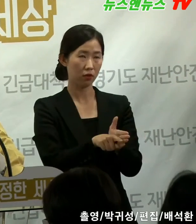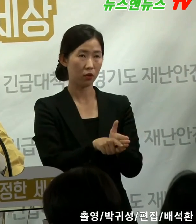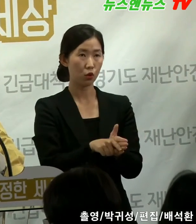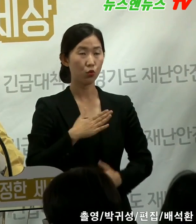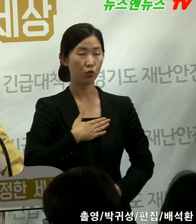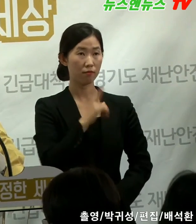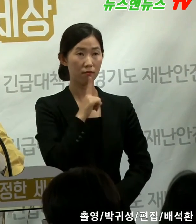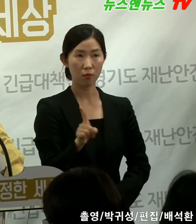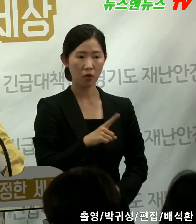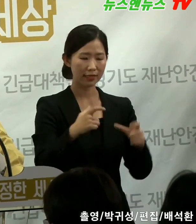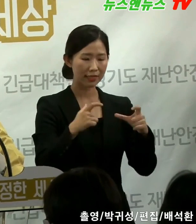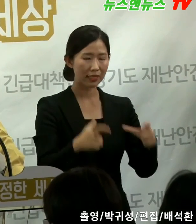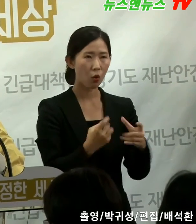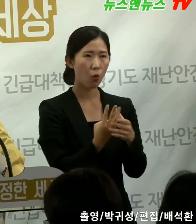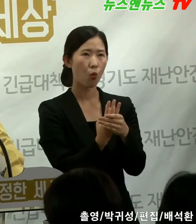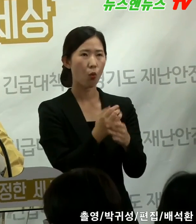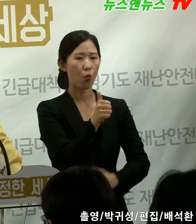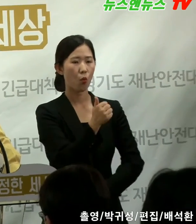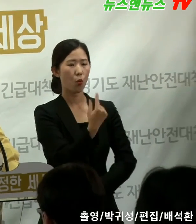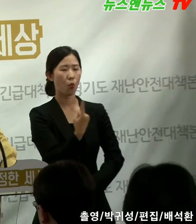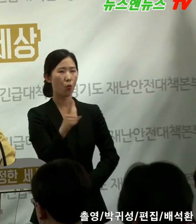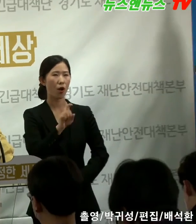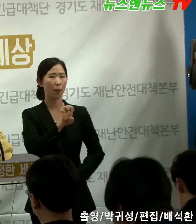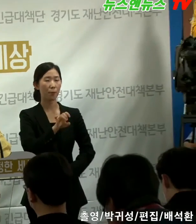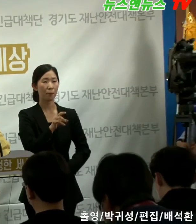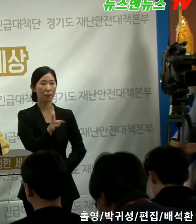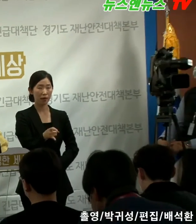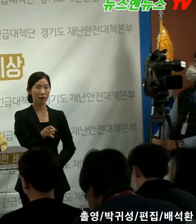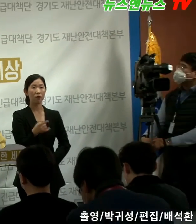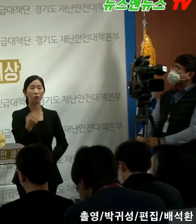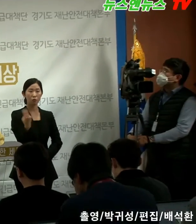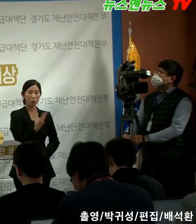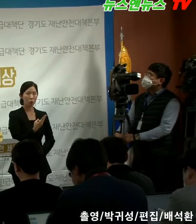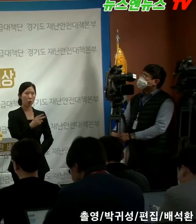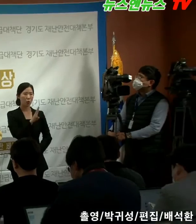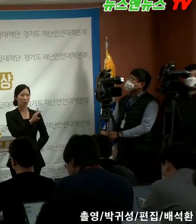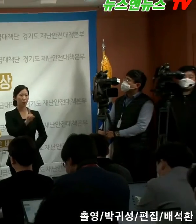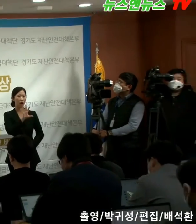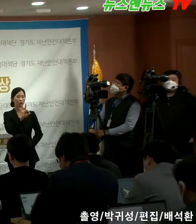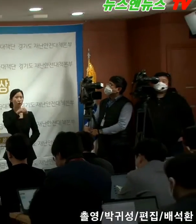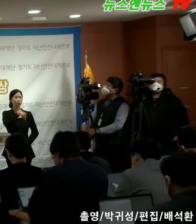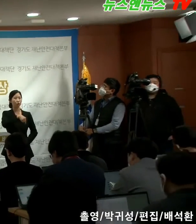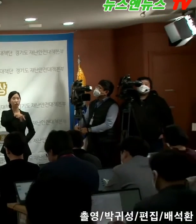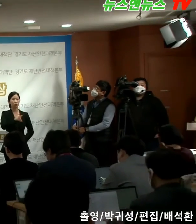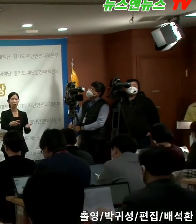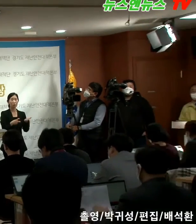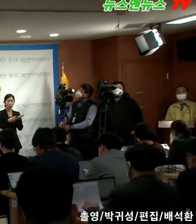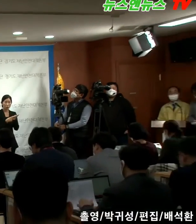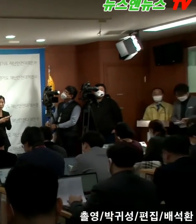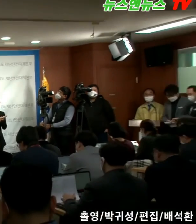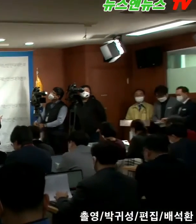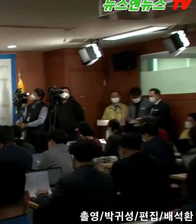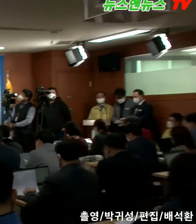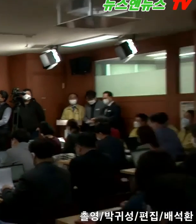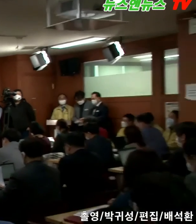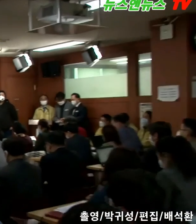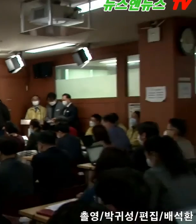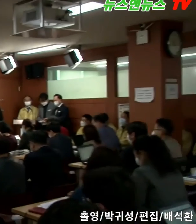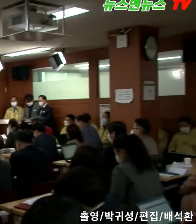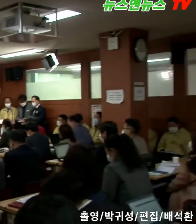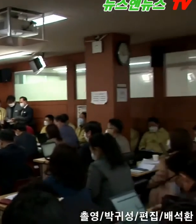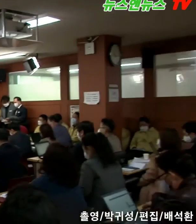바우처 방식으로 지원을 하게 되면 오프라인보다는 온라인보다는 오프라인 거래가 늘어날 가능성이 매우 높습니다.